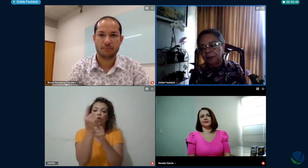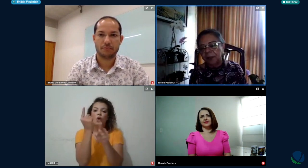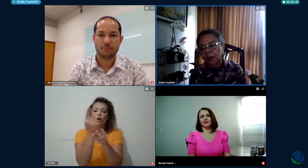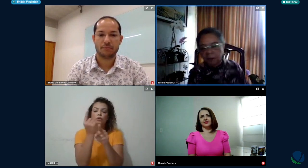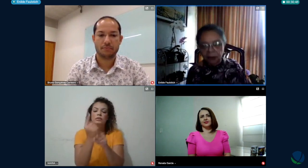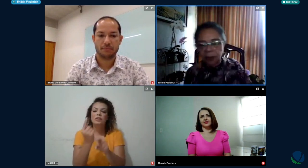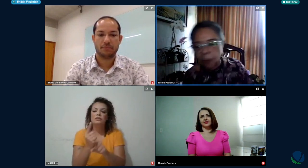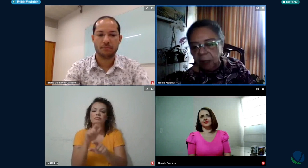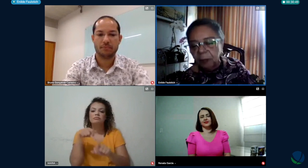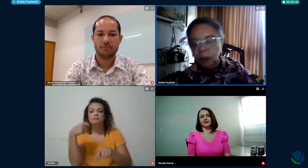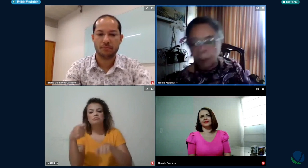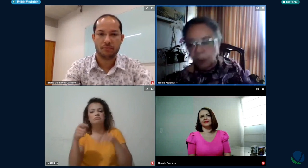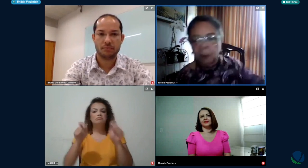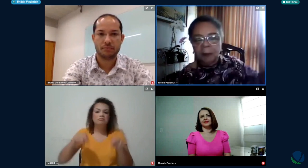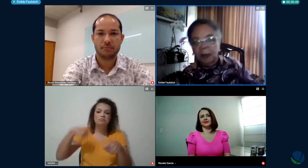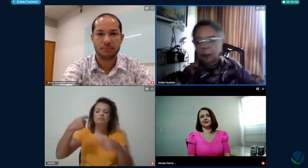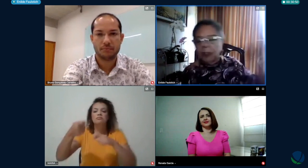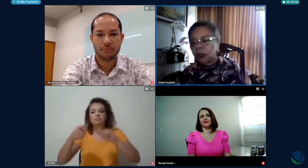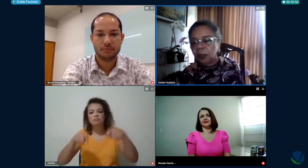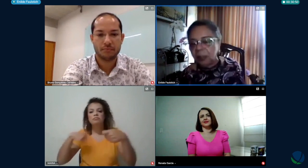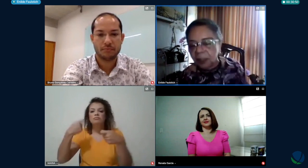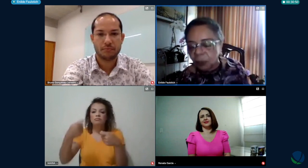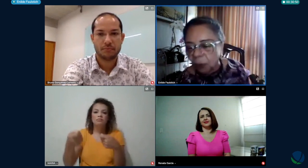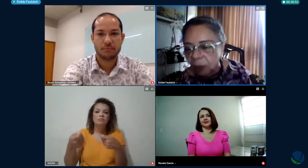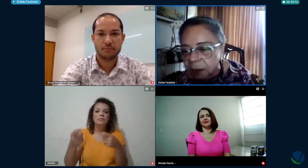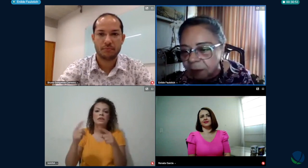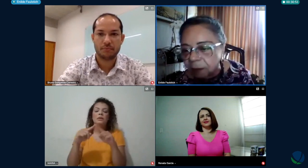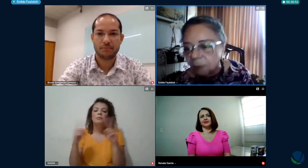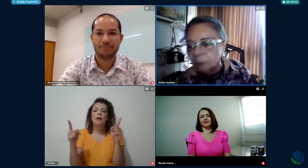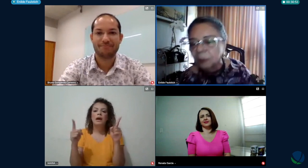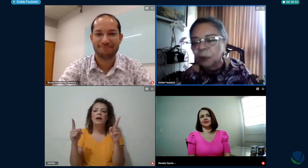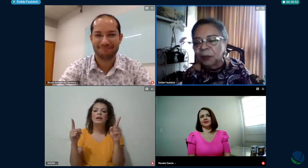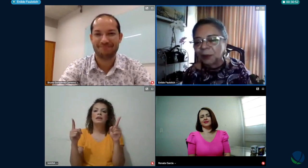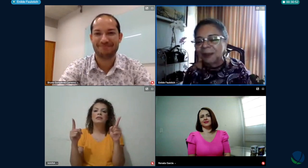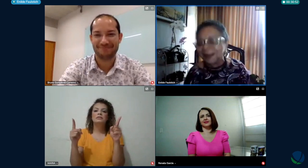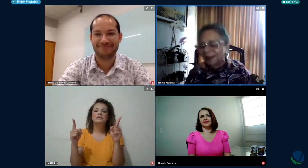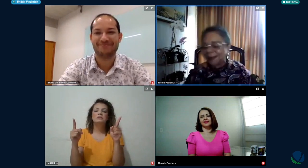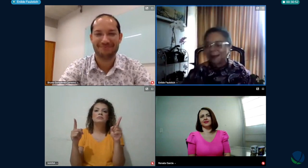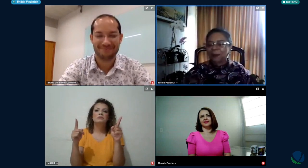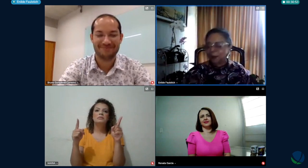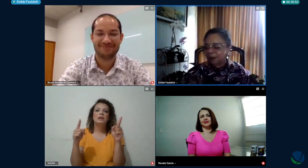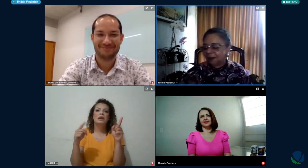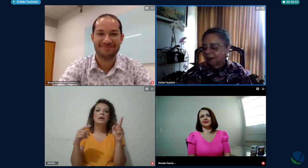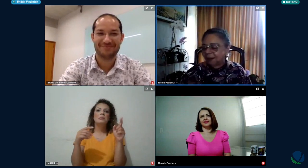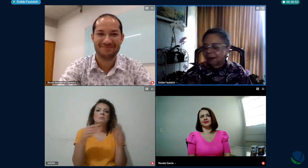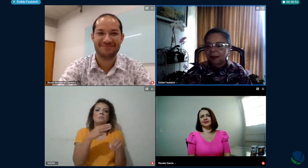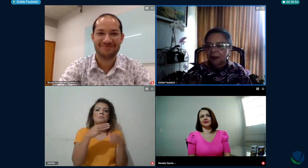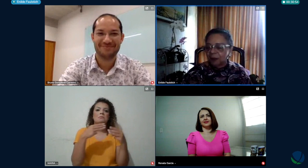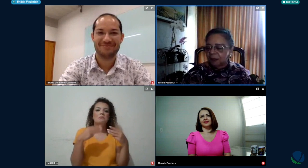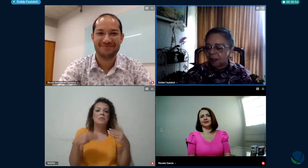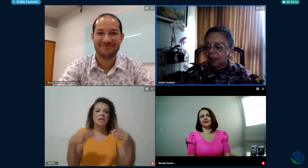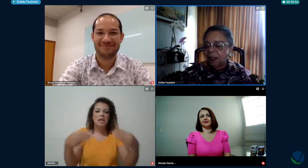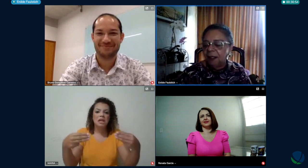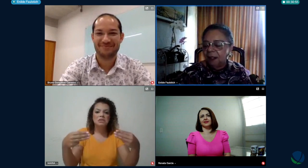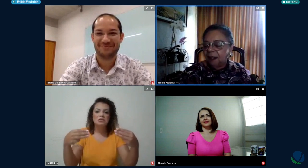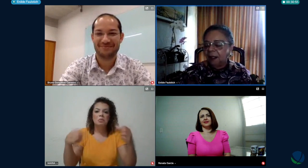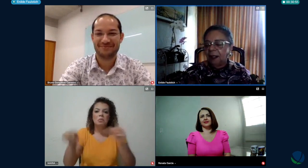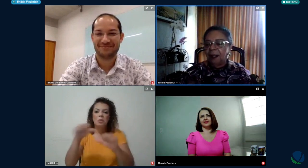facilidade. Mas não demora muito, muda o primeiro-ministro, aí as coisas mudam, entendeu? Então,